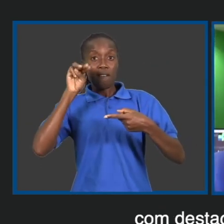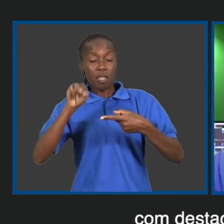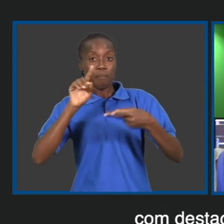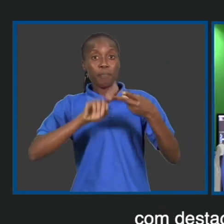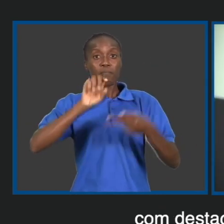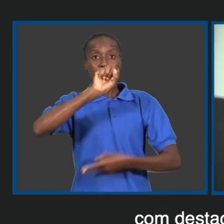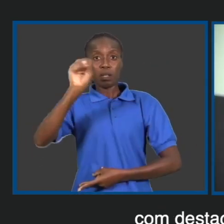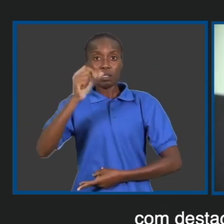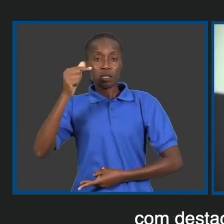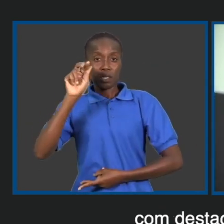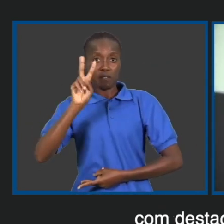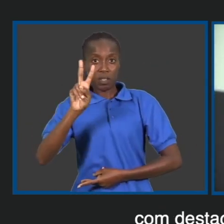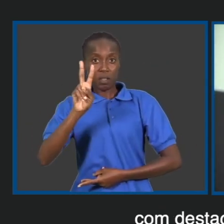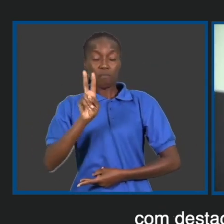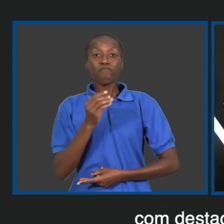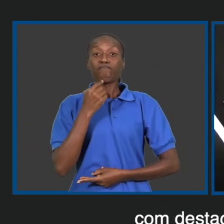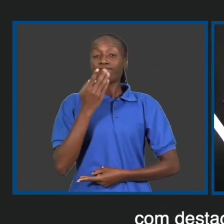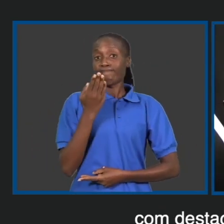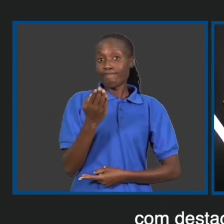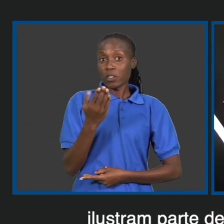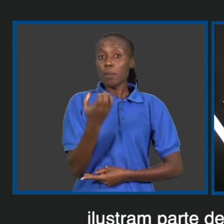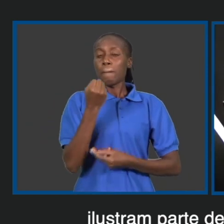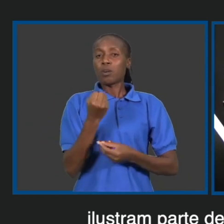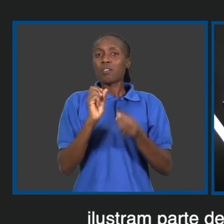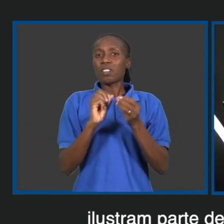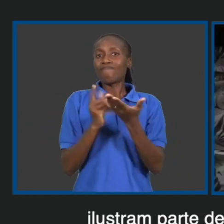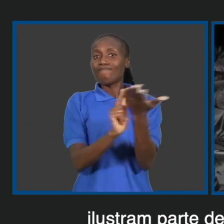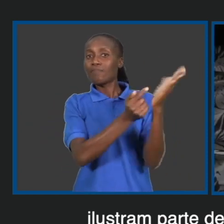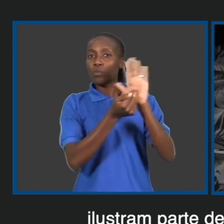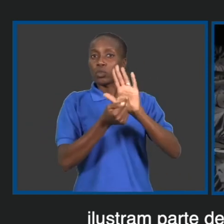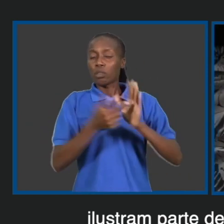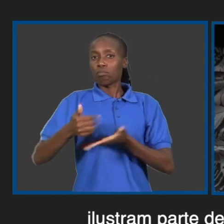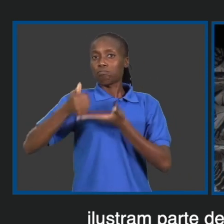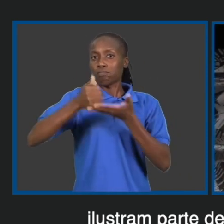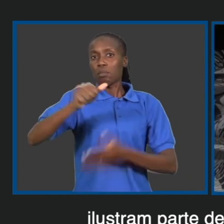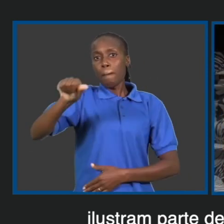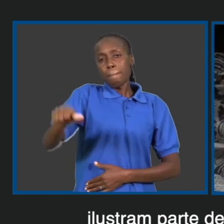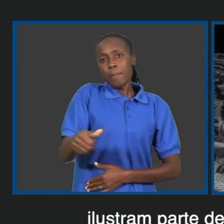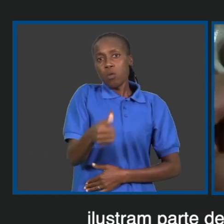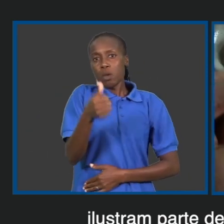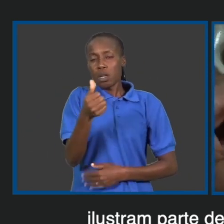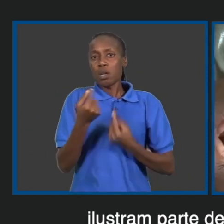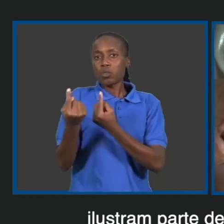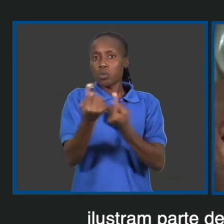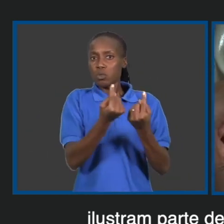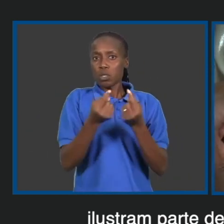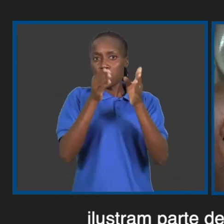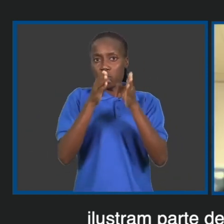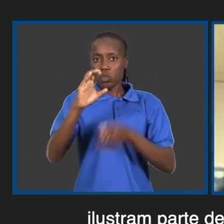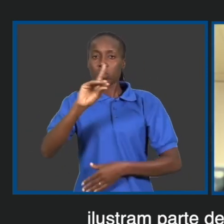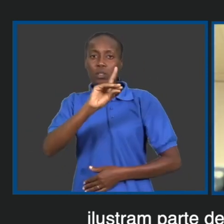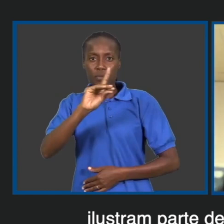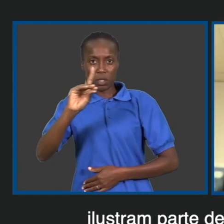a televisão do Moçambique e STV, canal do Grupo Soigu, ilustram parte desse contributo na melhoria da própria situação